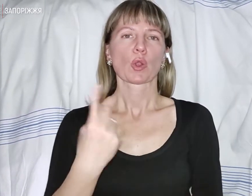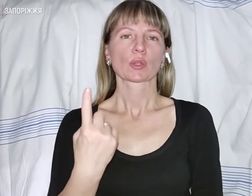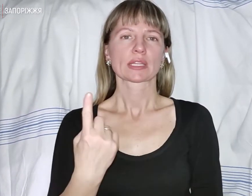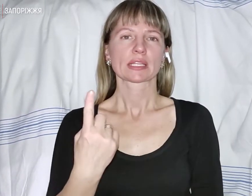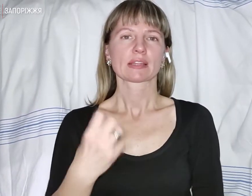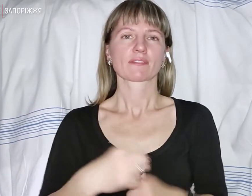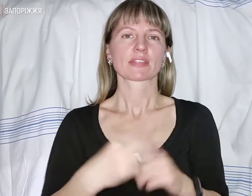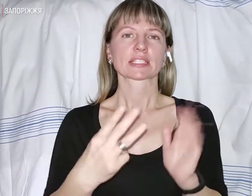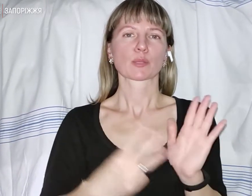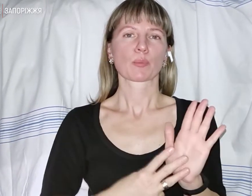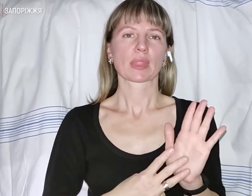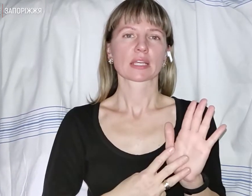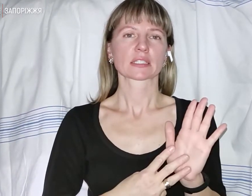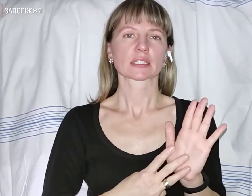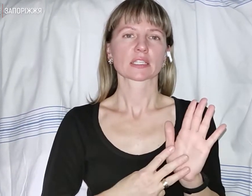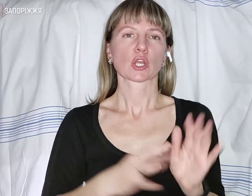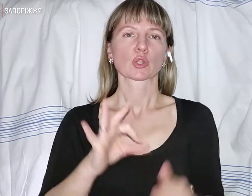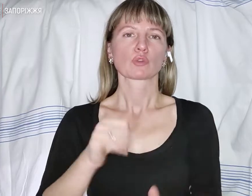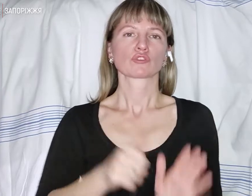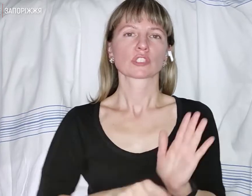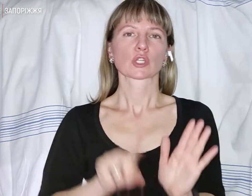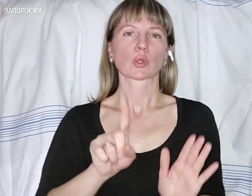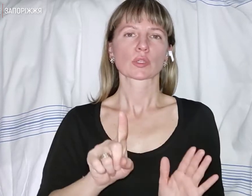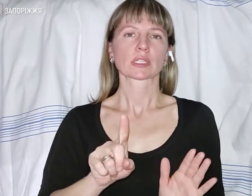Ну, я имею в виду вот в этом рюкзаке, да?